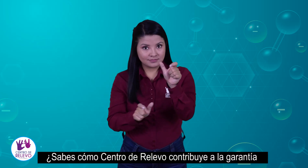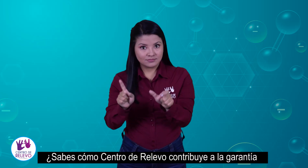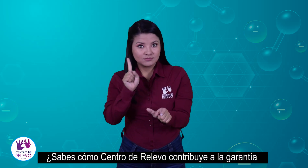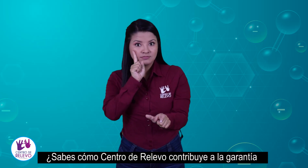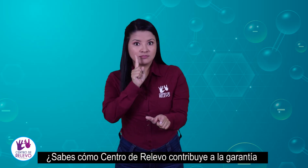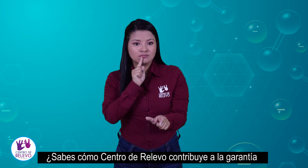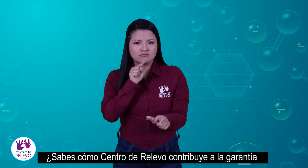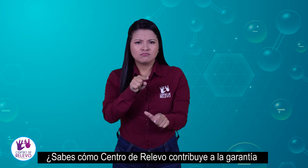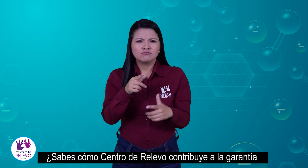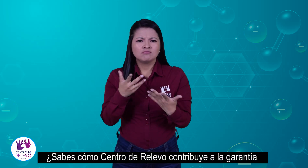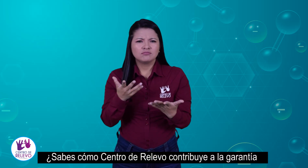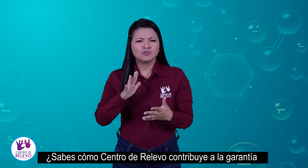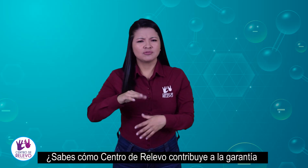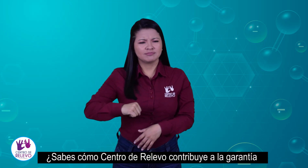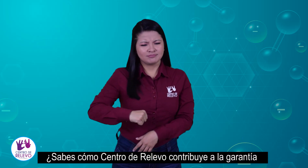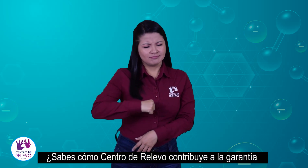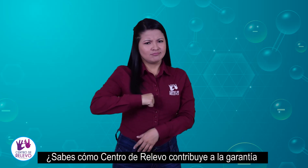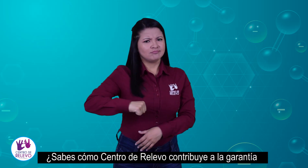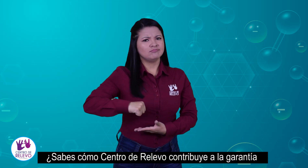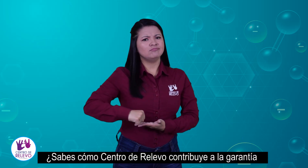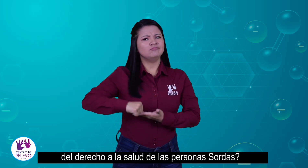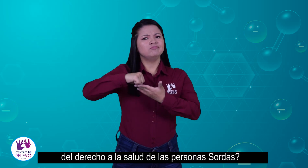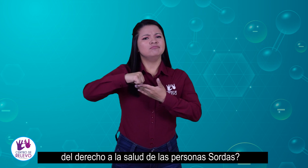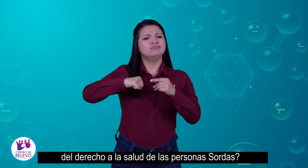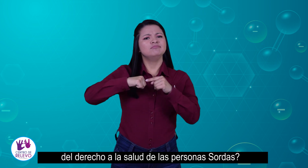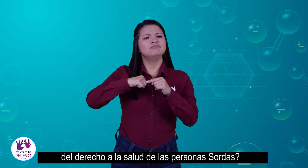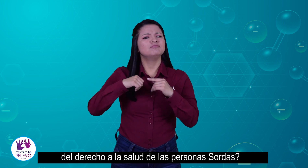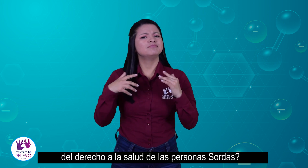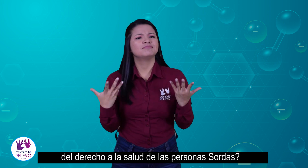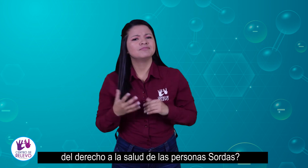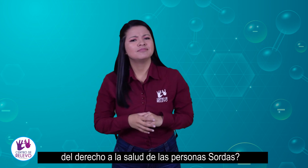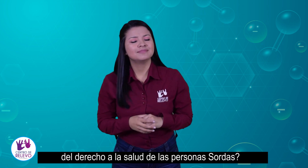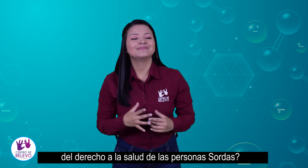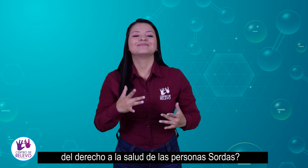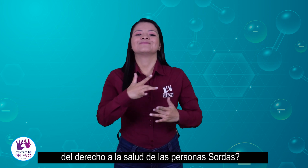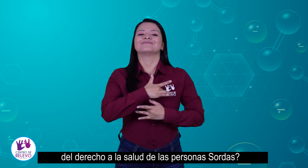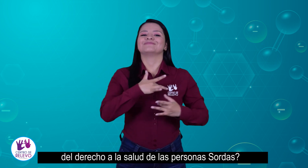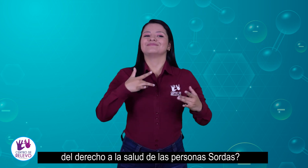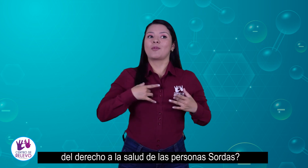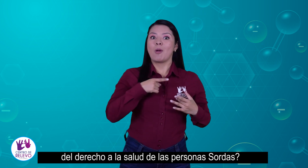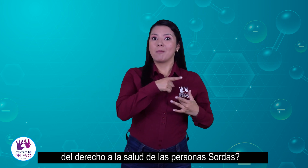¿Sabes cómo Centro de Relevo contribuye a la garantía del derecho a la salud de las personas sordas?